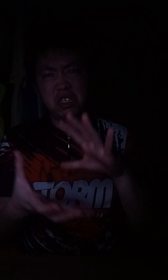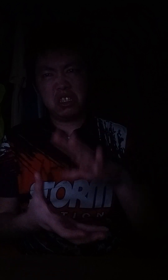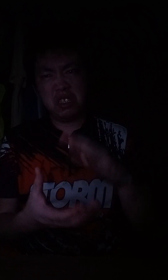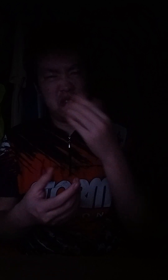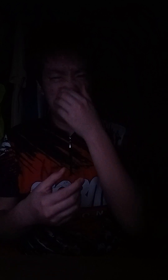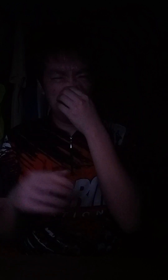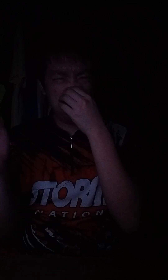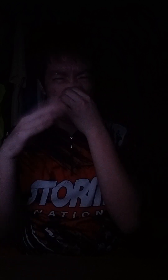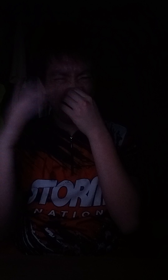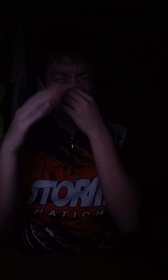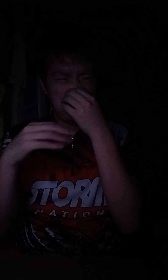냄새를 풍깁니다.